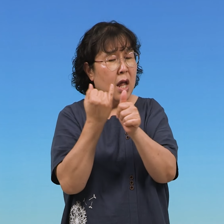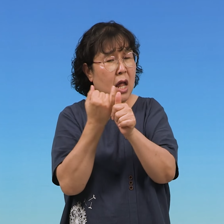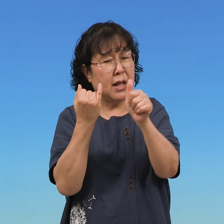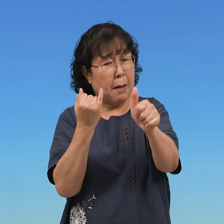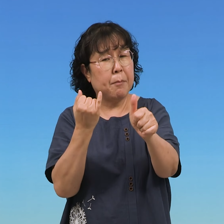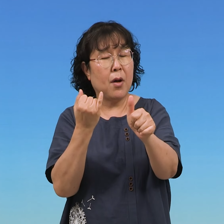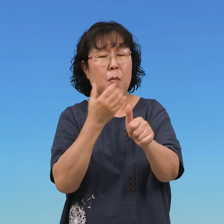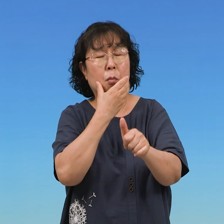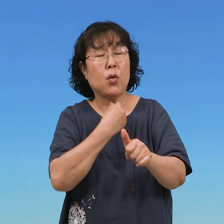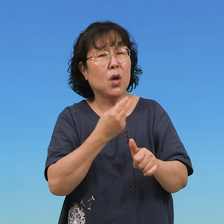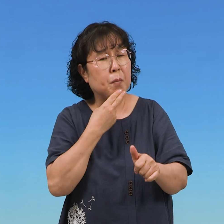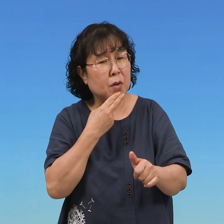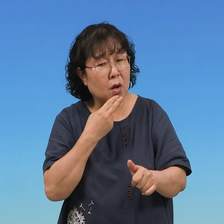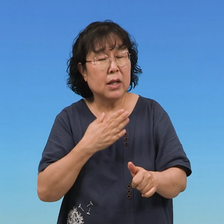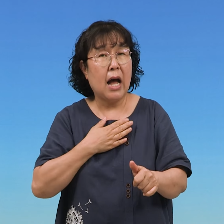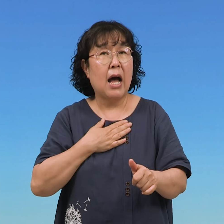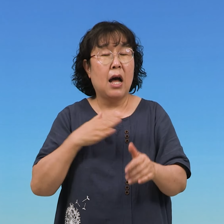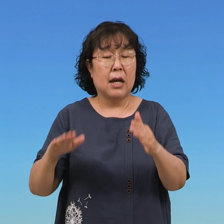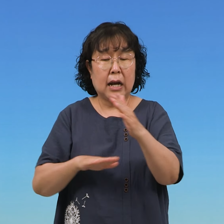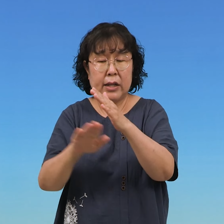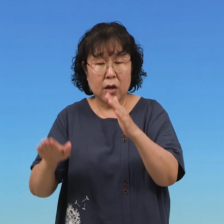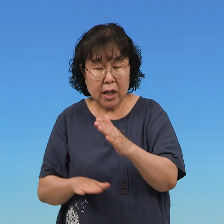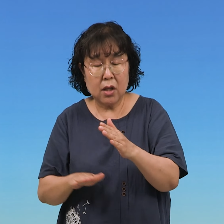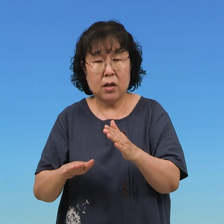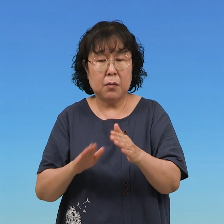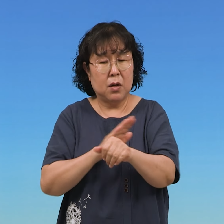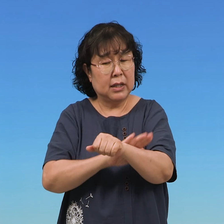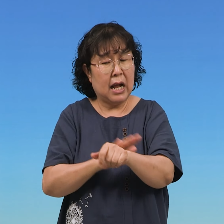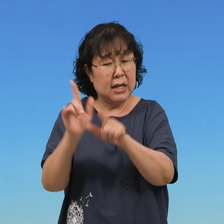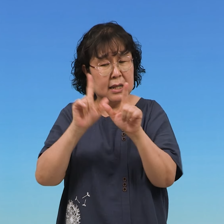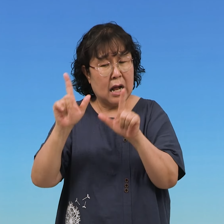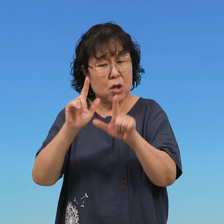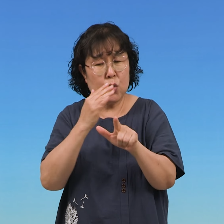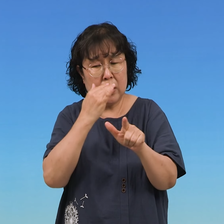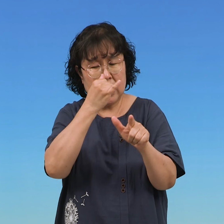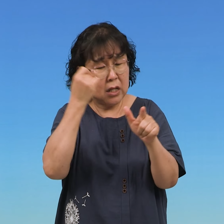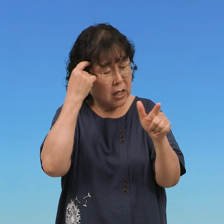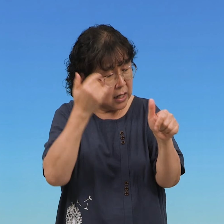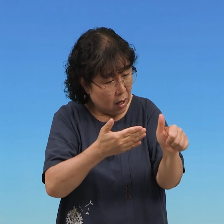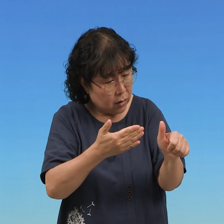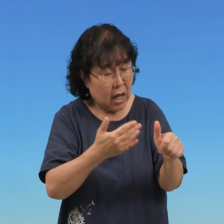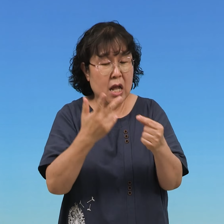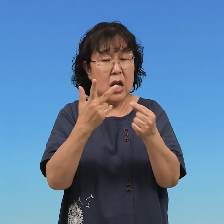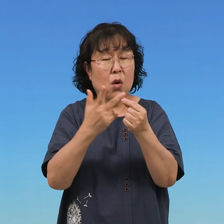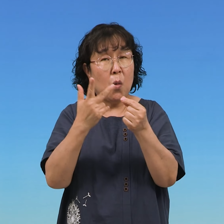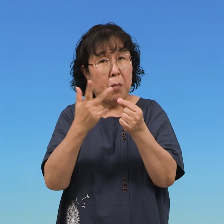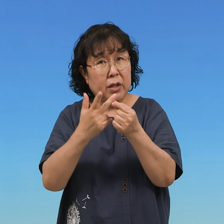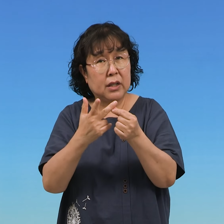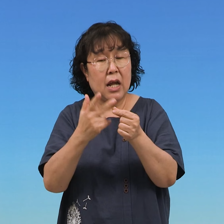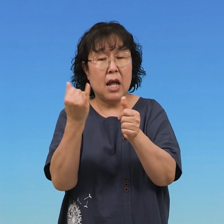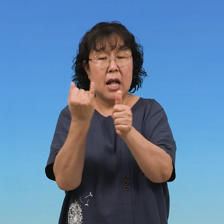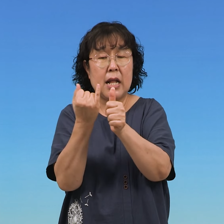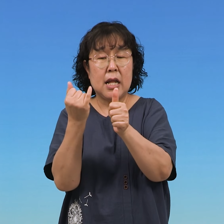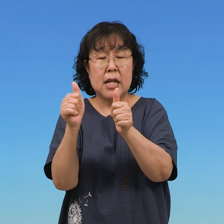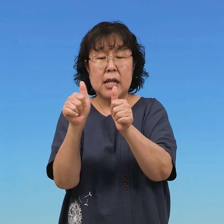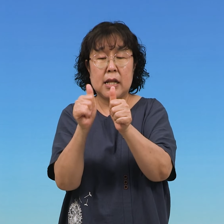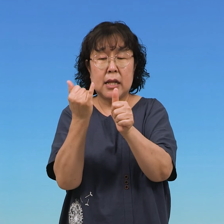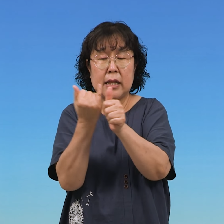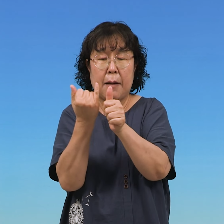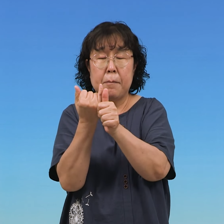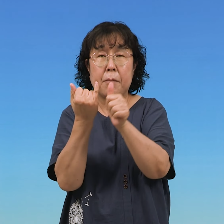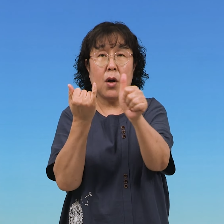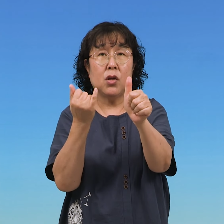어떻게 하면은 우리 가정에서 내가 그렇게 잘 지낼 수 있습니까? 7번째 남자는 어떤 눈으로 남자를